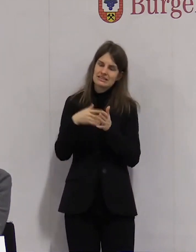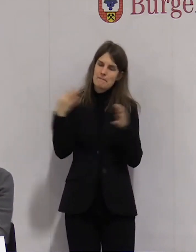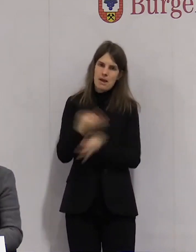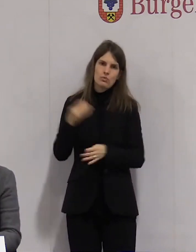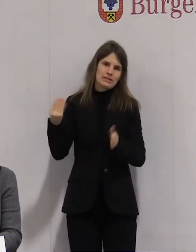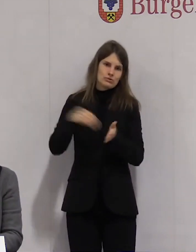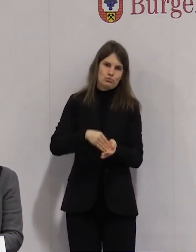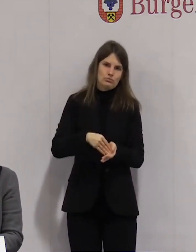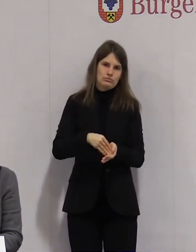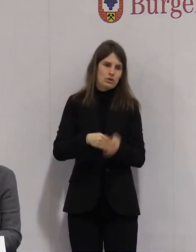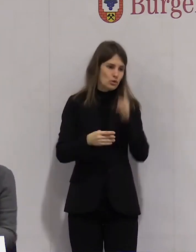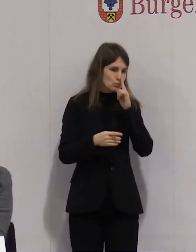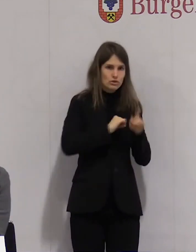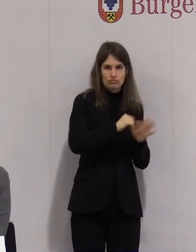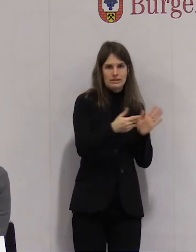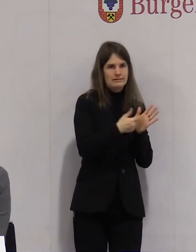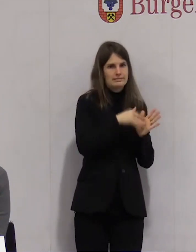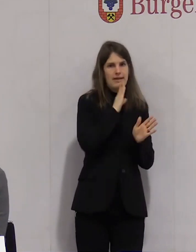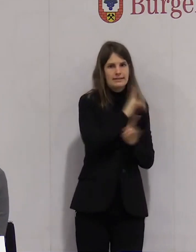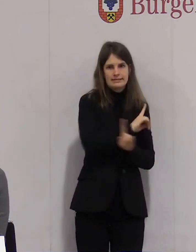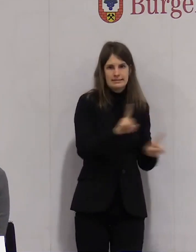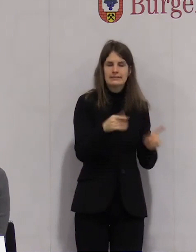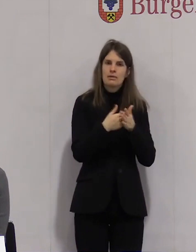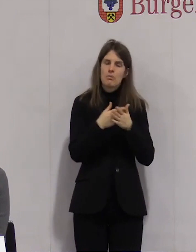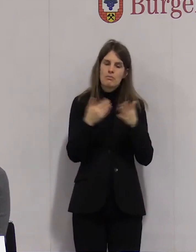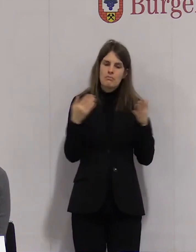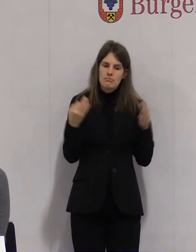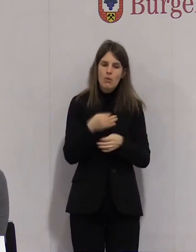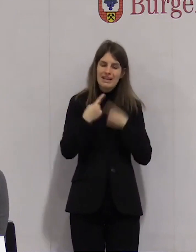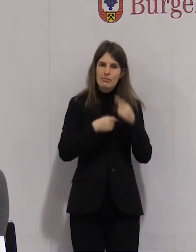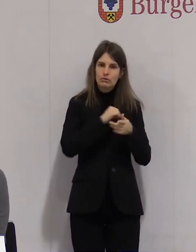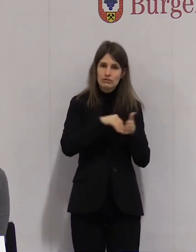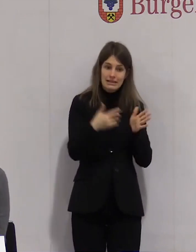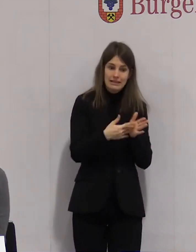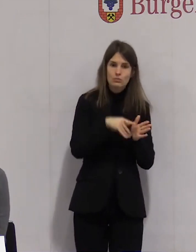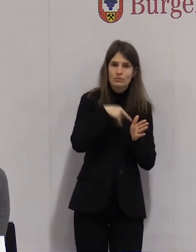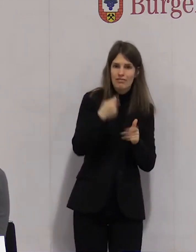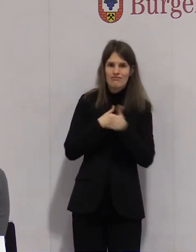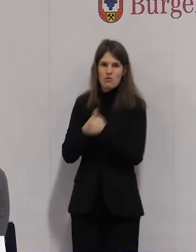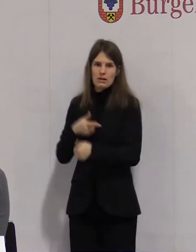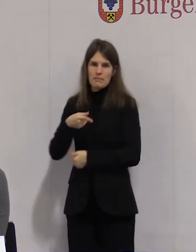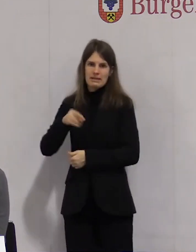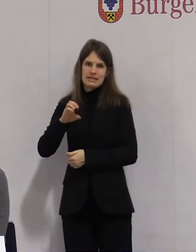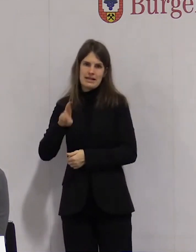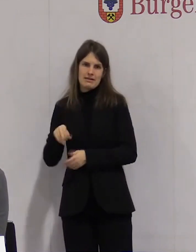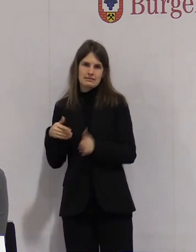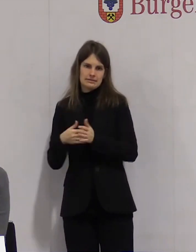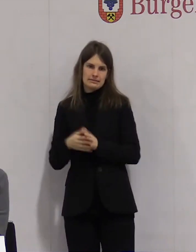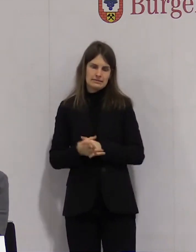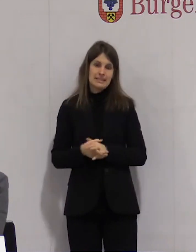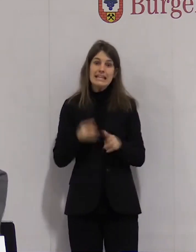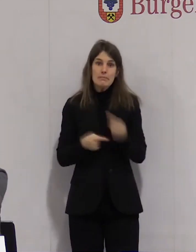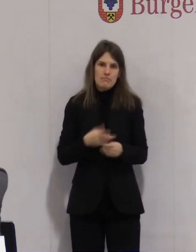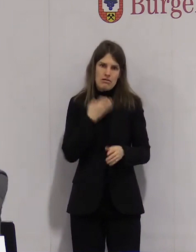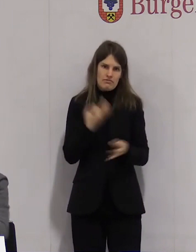großes insofern sind wir da offen dafür auch noch mehr zu tun aber das muss auch in einer solchen